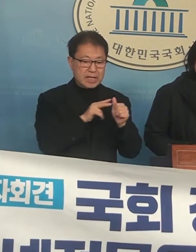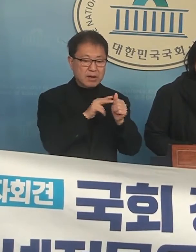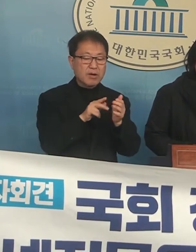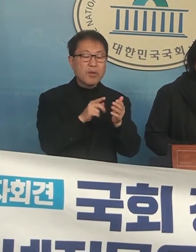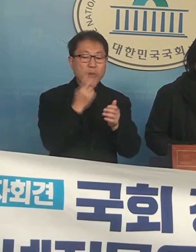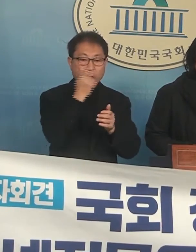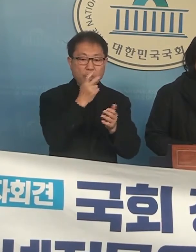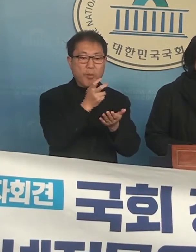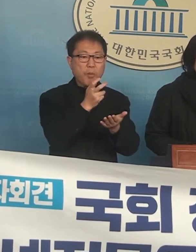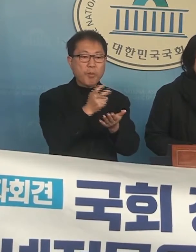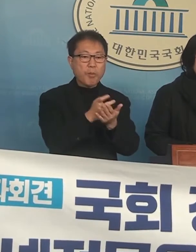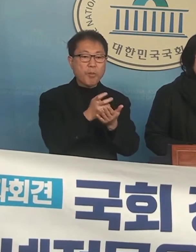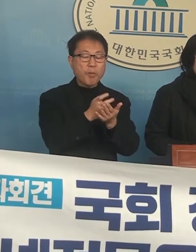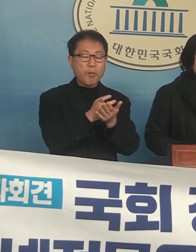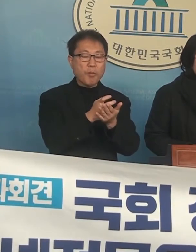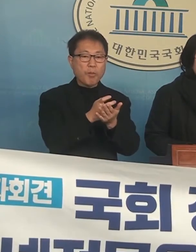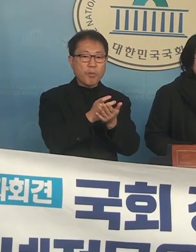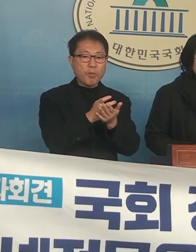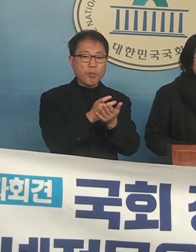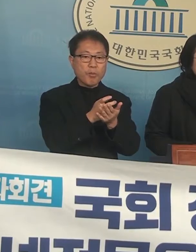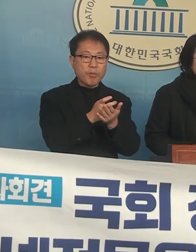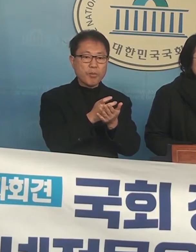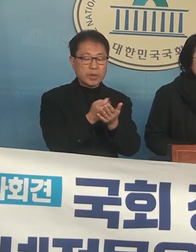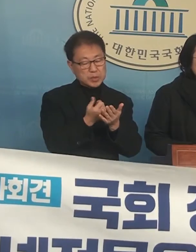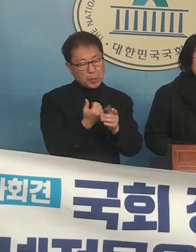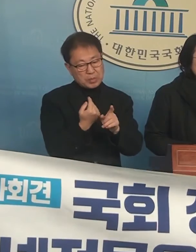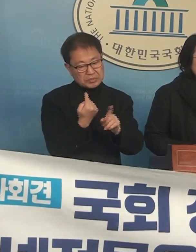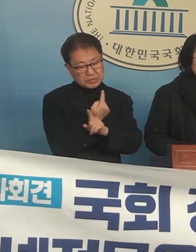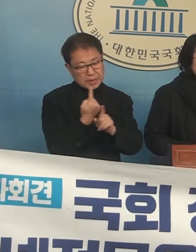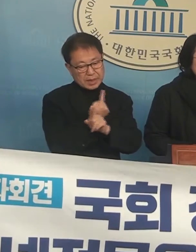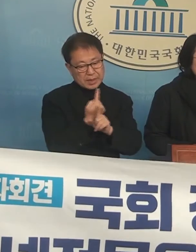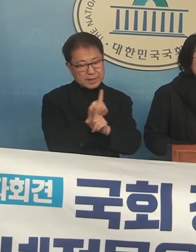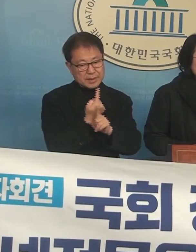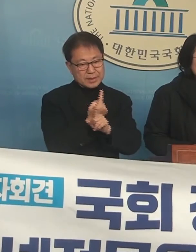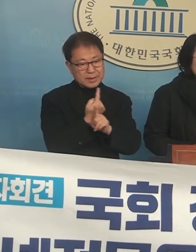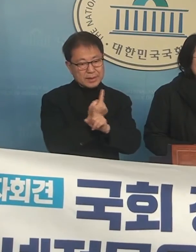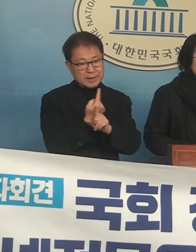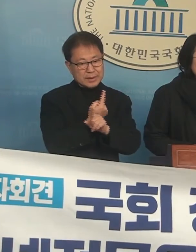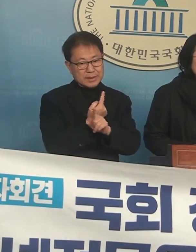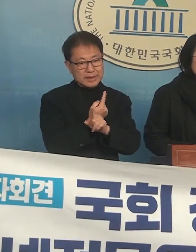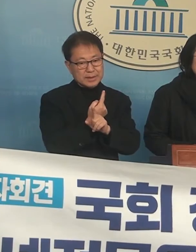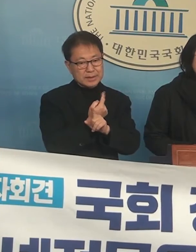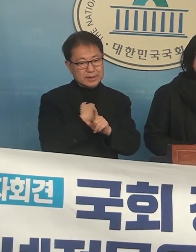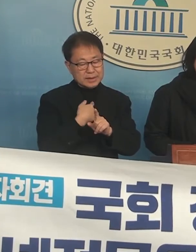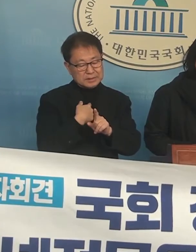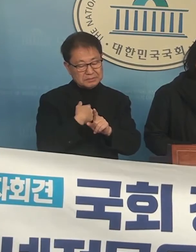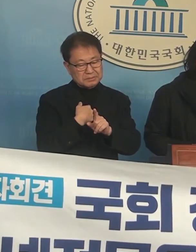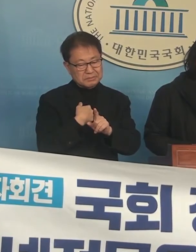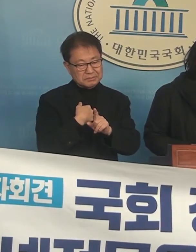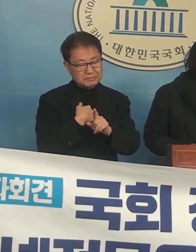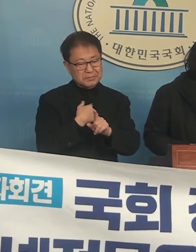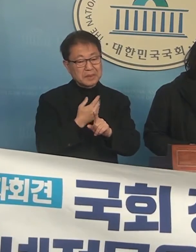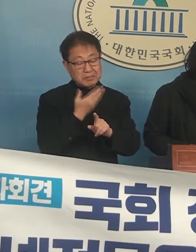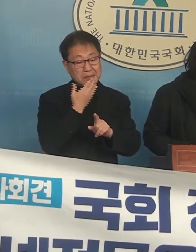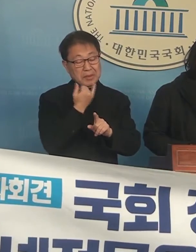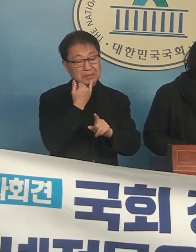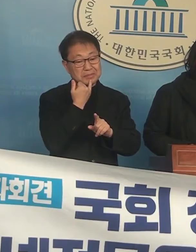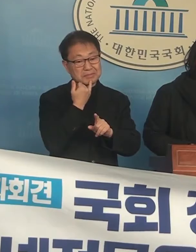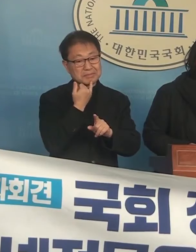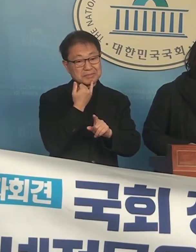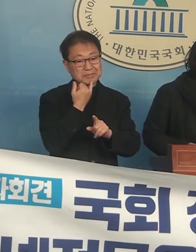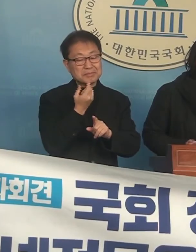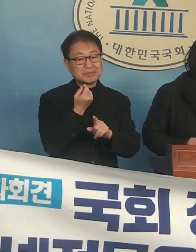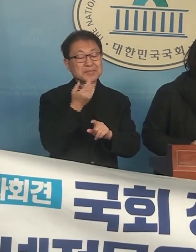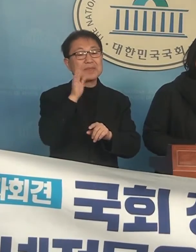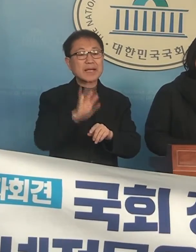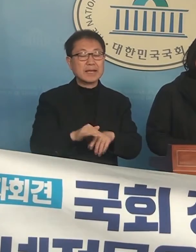개인정보보호법 같은 경우에는 일부 수정을 하거나 이렇게 해서 저희가 논의를 해볼 수 있는 여지도 좀 있는 부분이